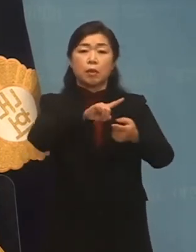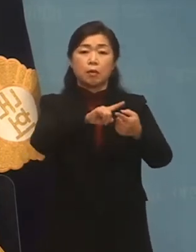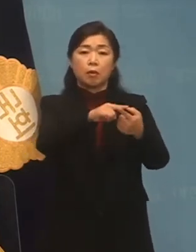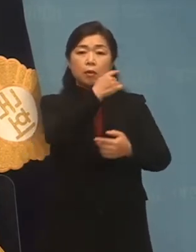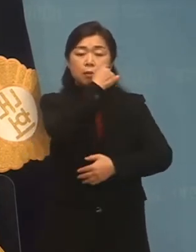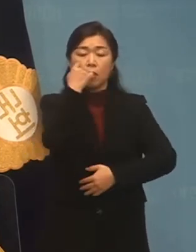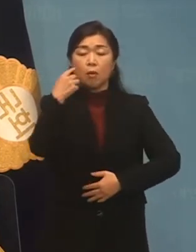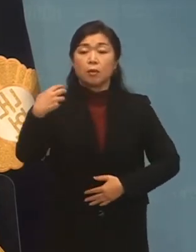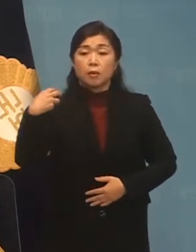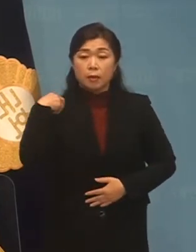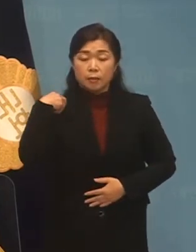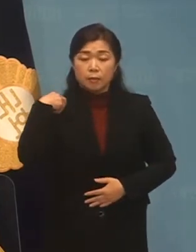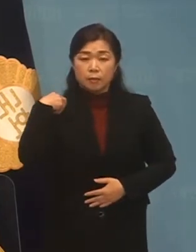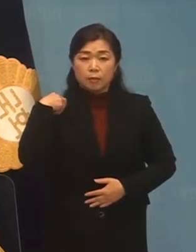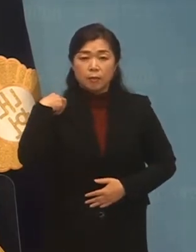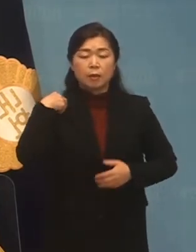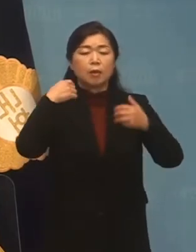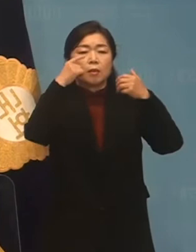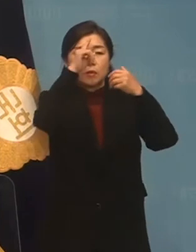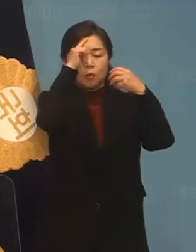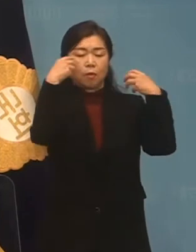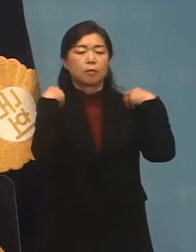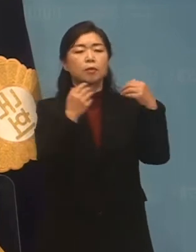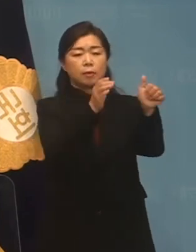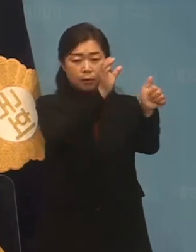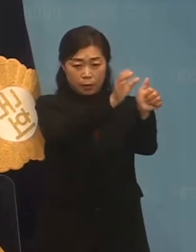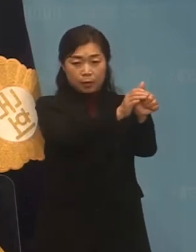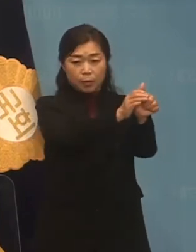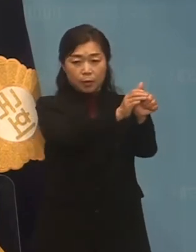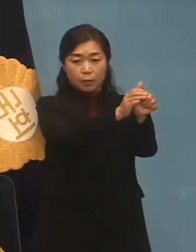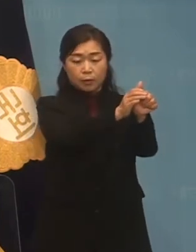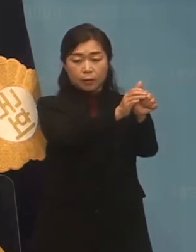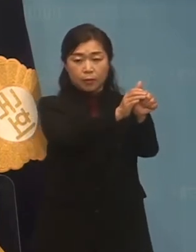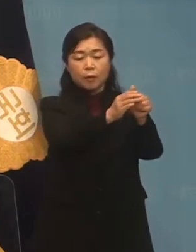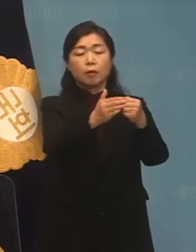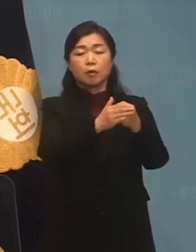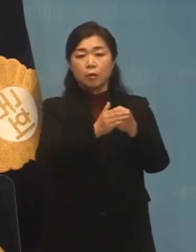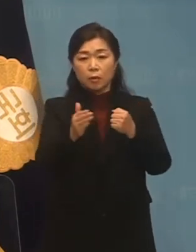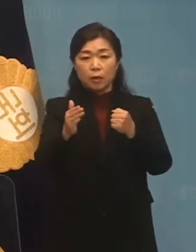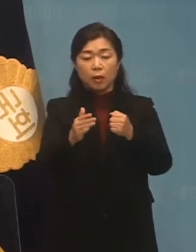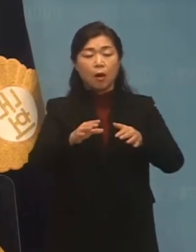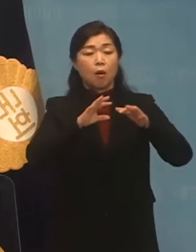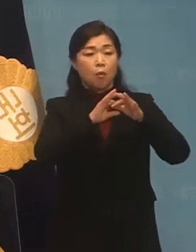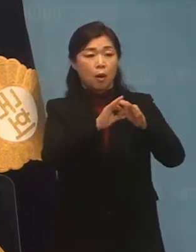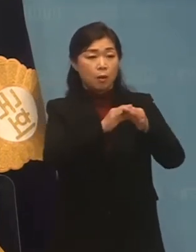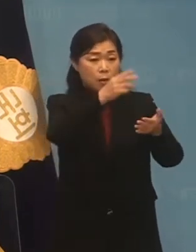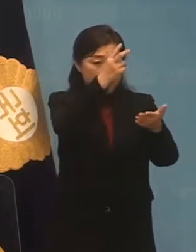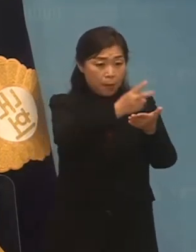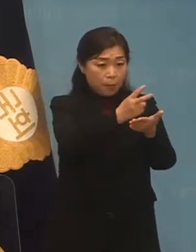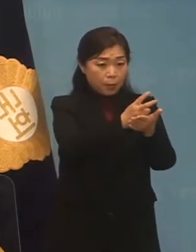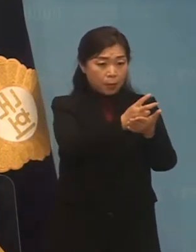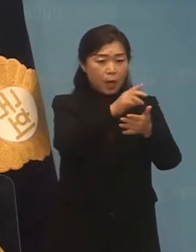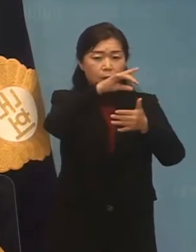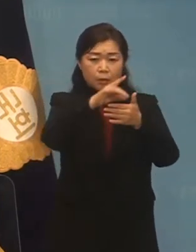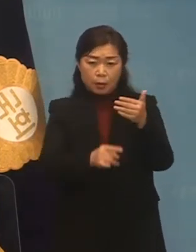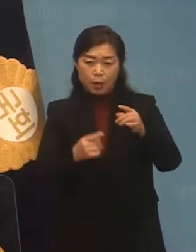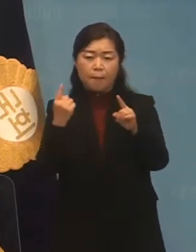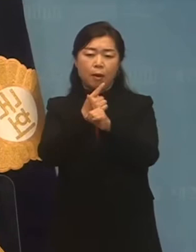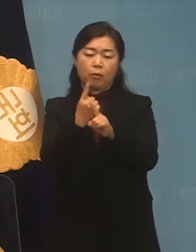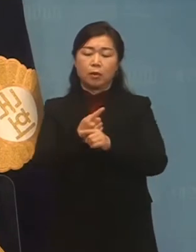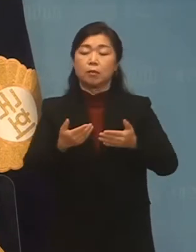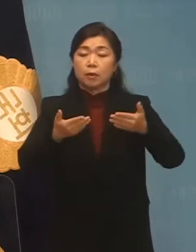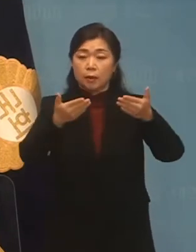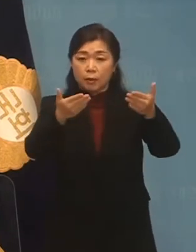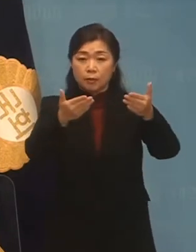증명 책임은 정부가 져야 합니다. 이에 관련 법률과 제도를